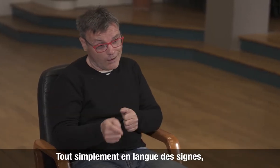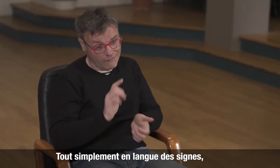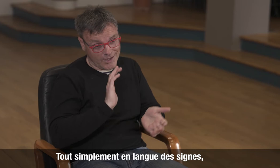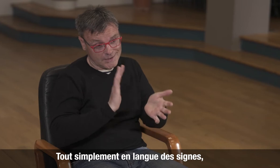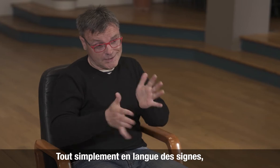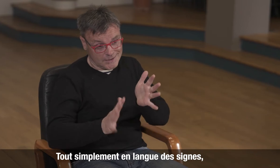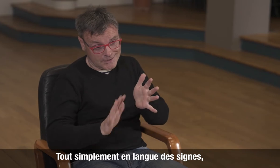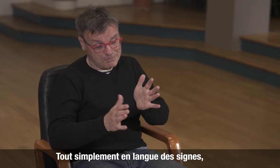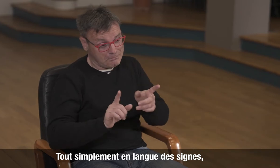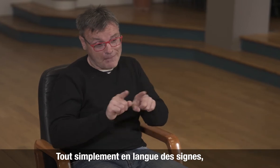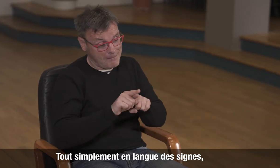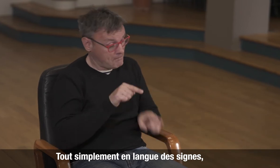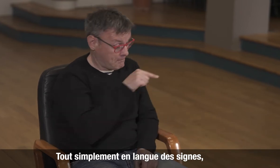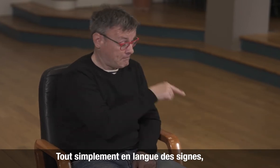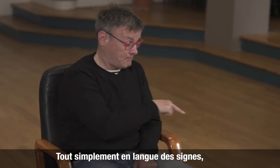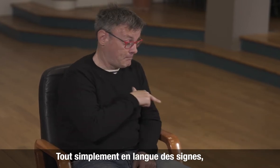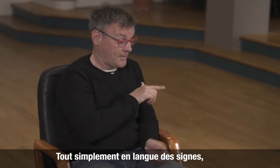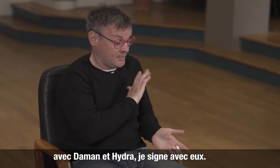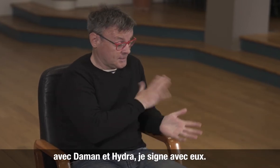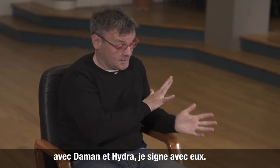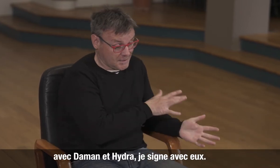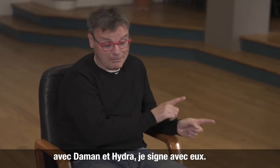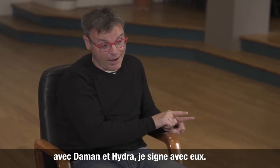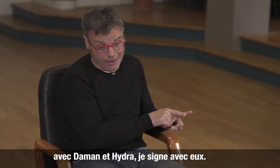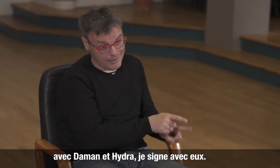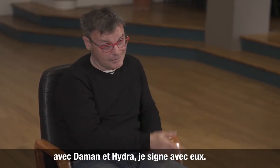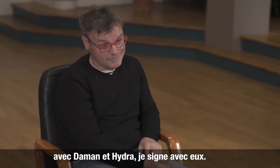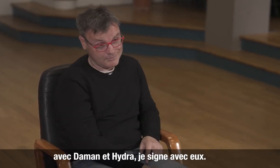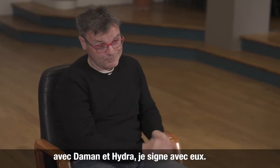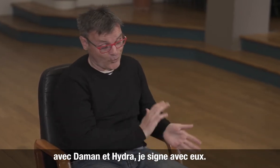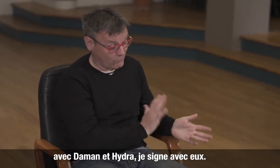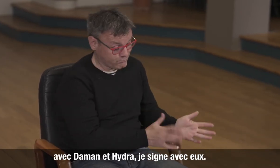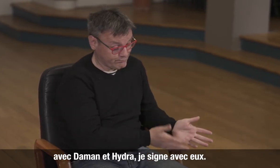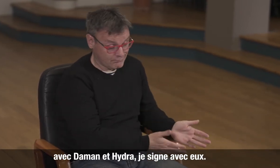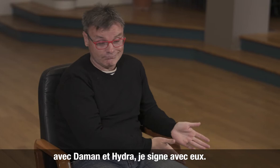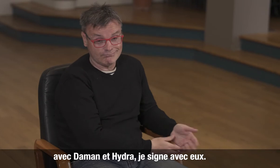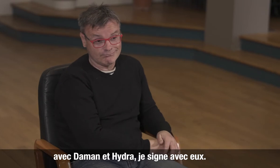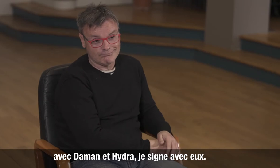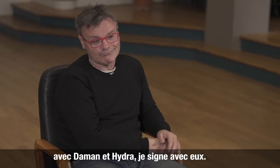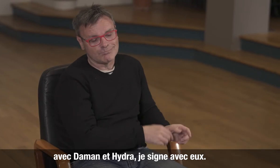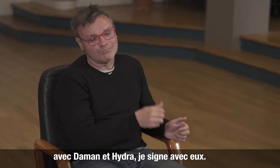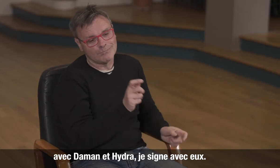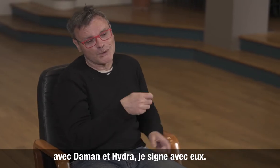Tout simplement, en langue des signes. Soit avec Daman ou Hydra, je signe avec eux.